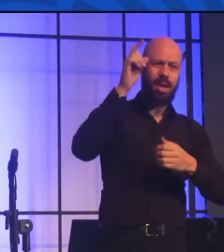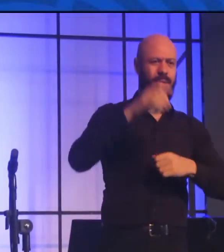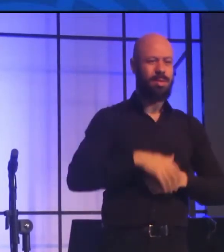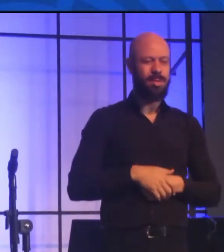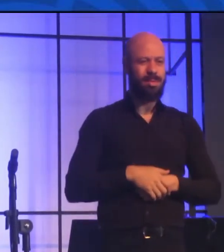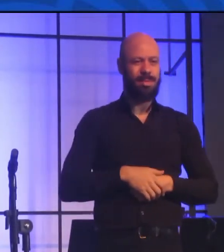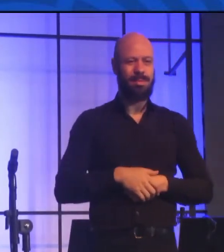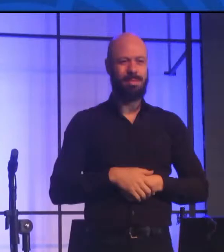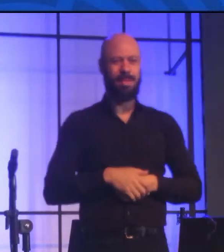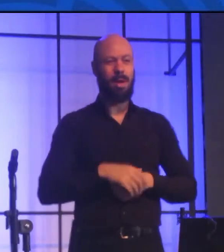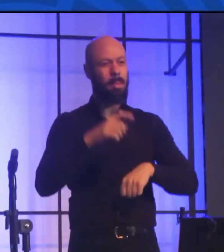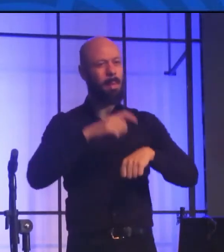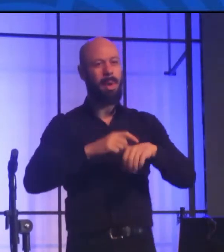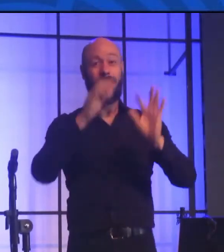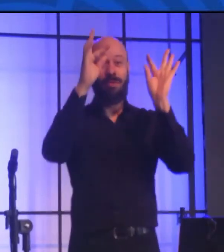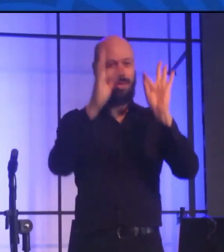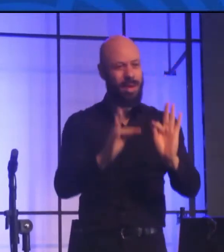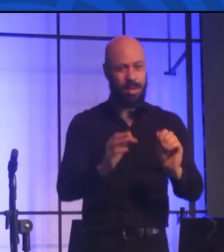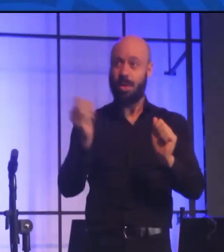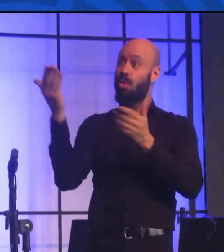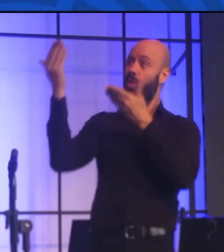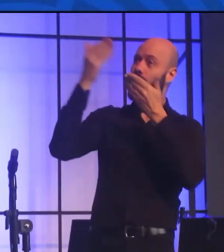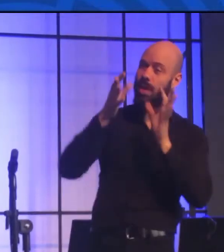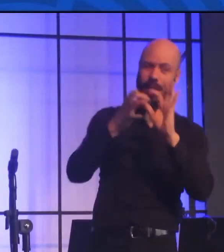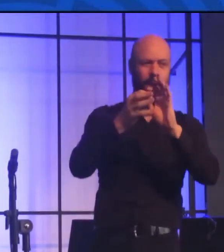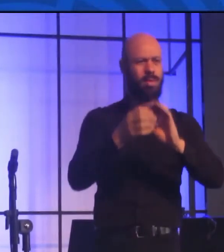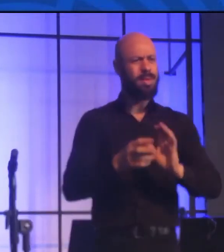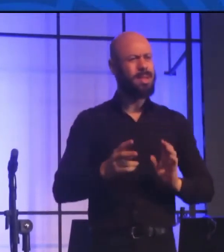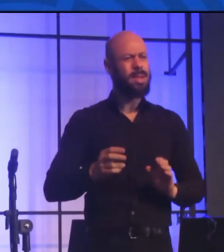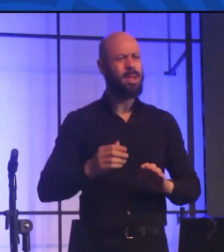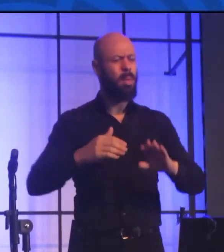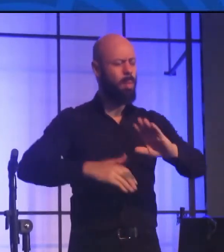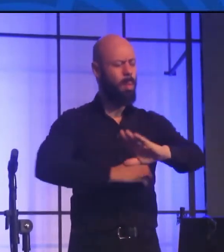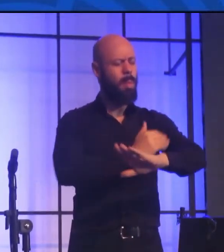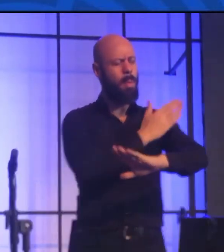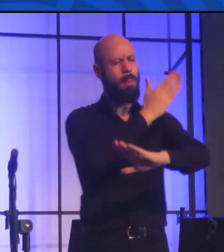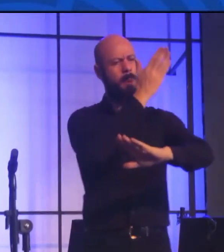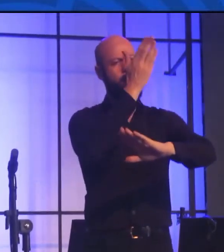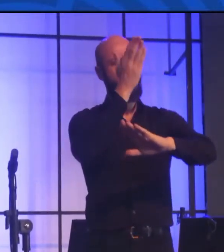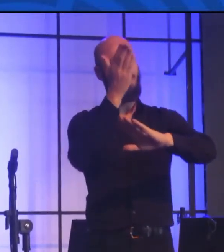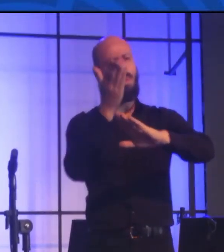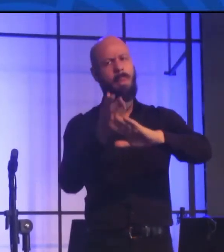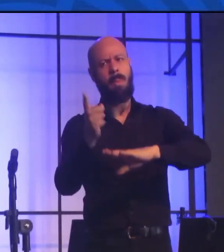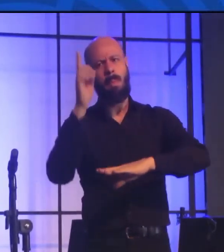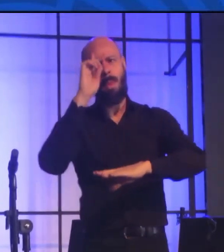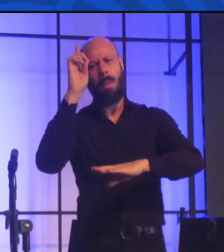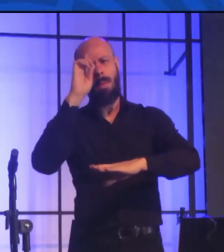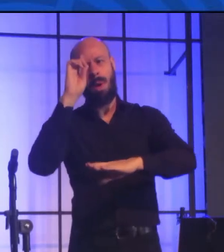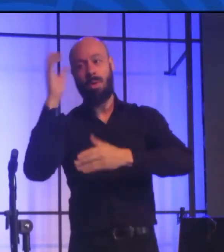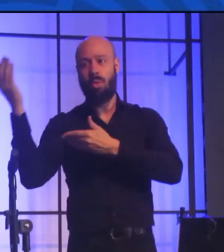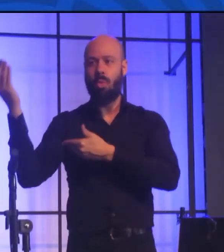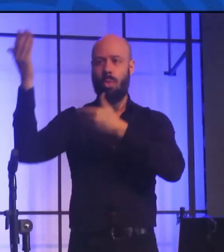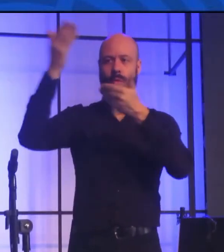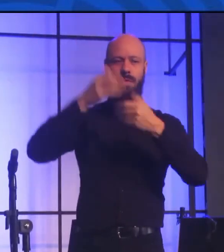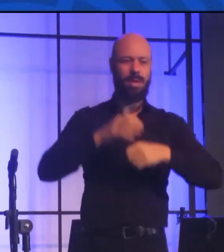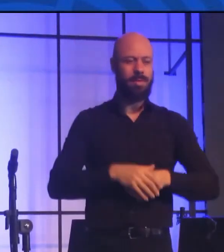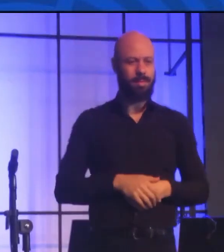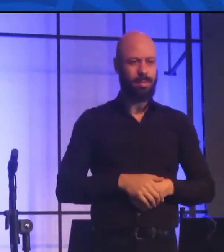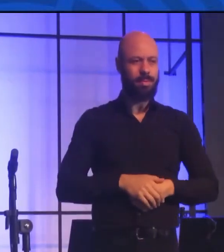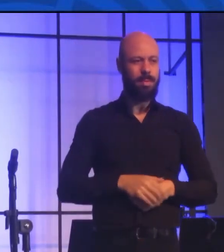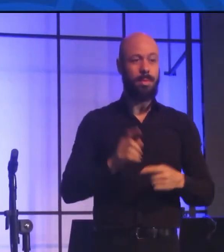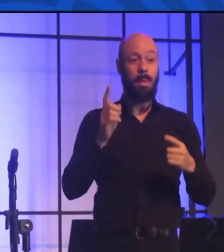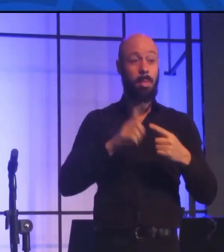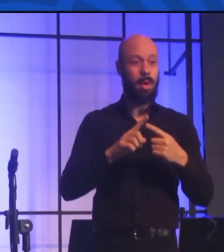faz. Existe uma parte que você faz, existe uma parte que Deus faz. Você não pode fazer o ferro